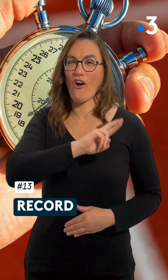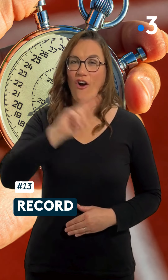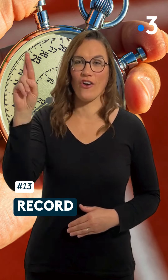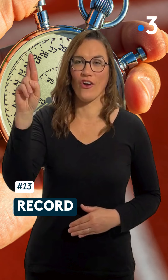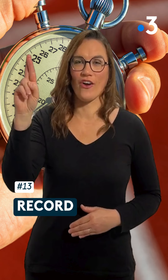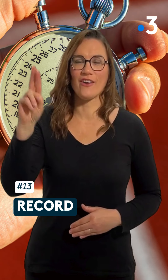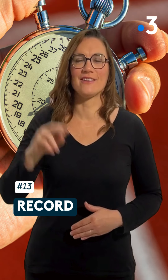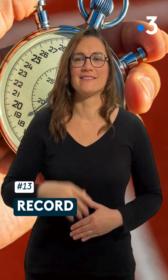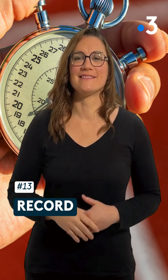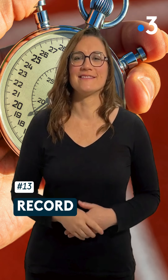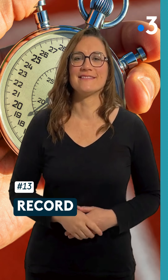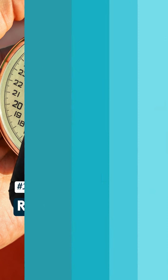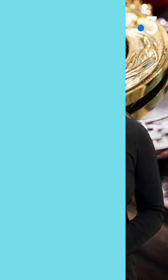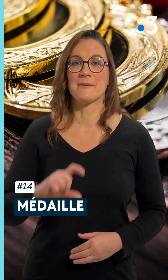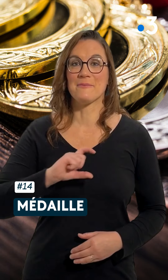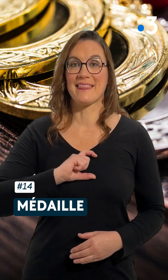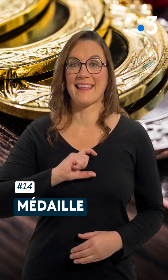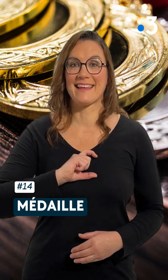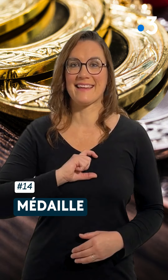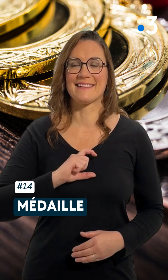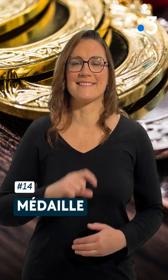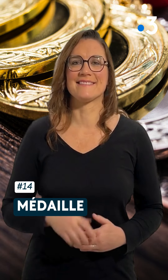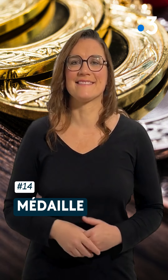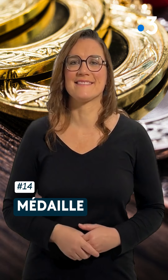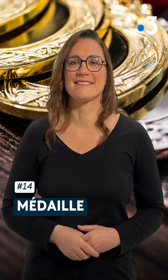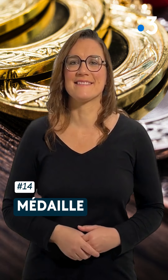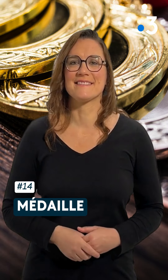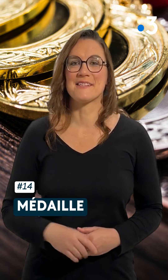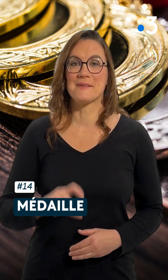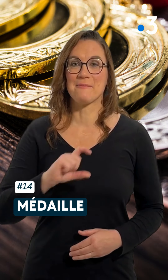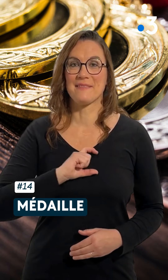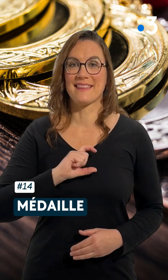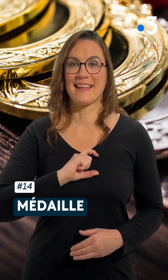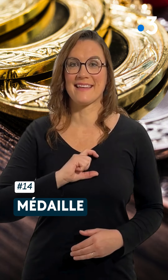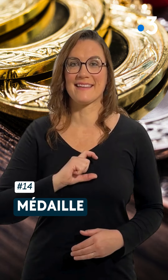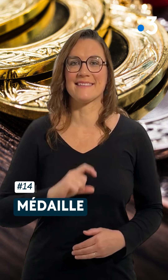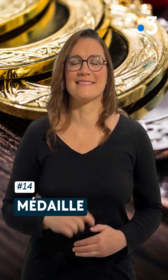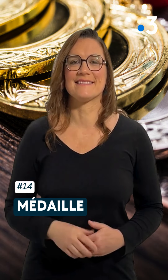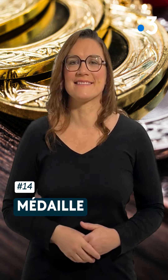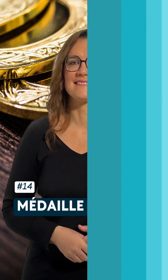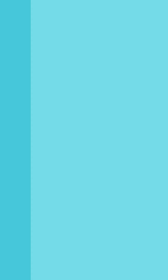Record. Médaille. Médaille.